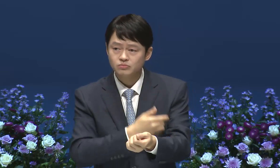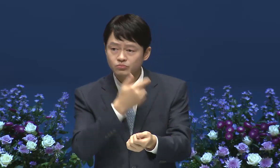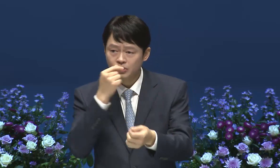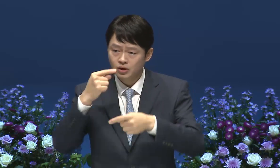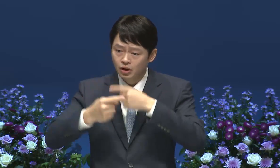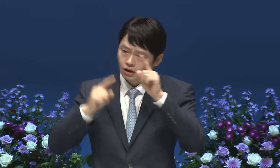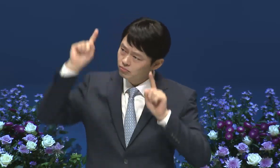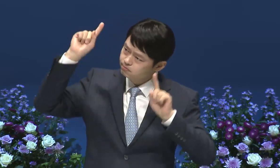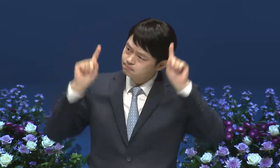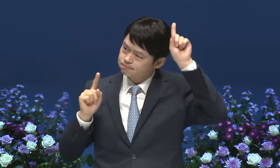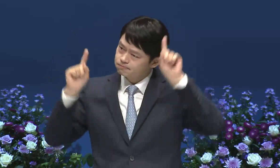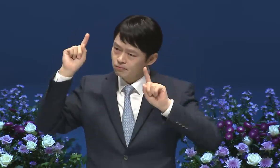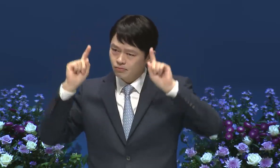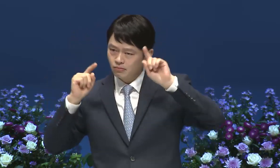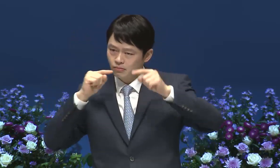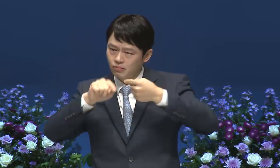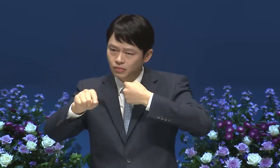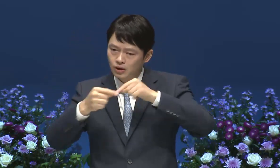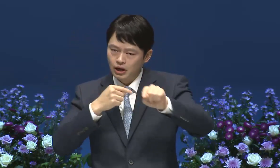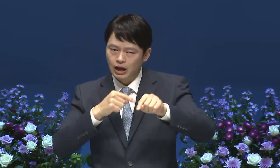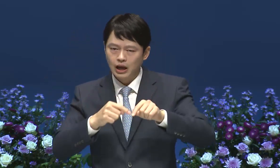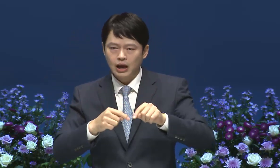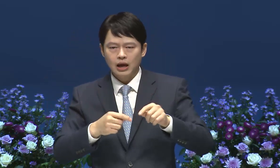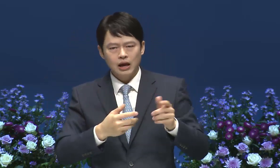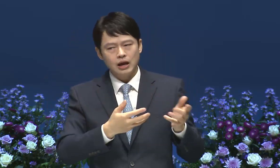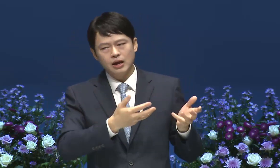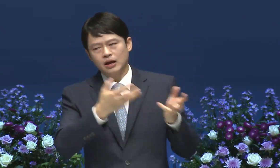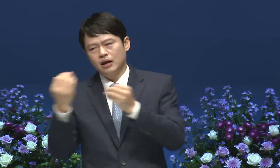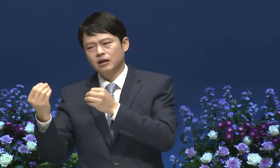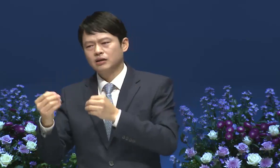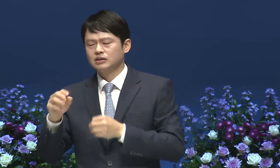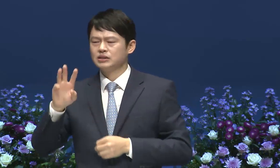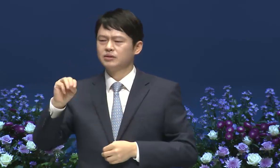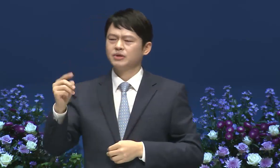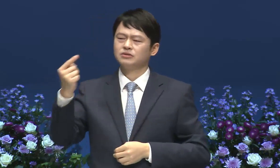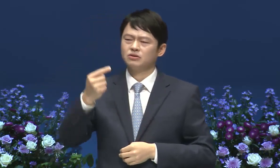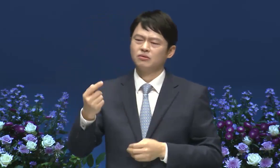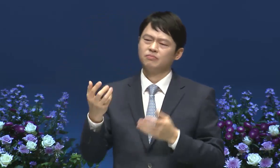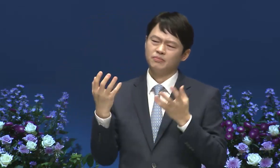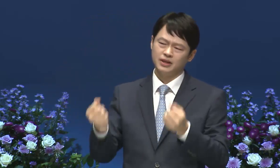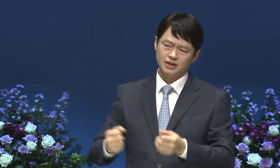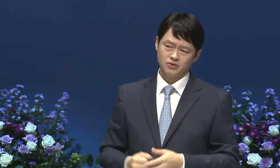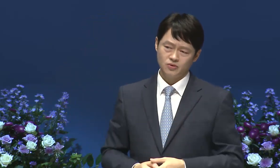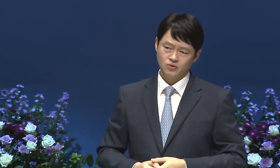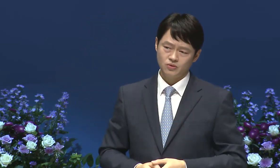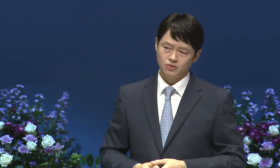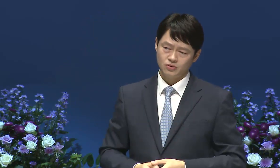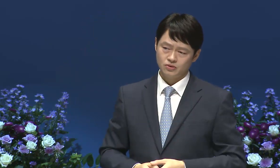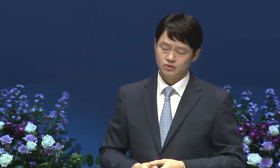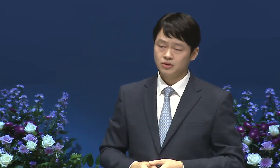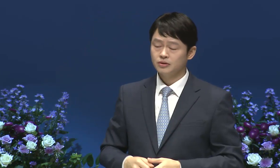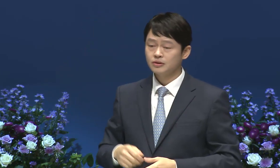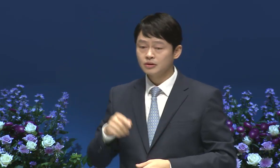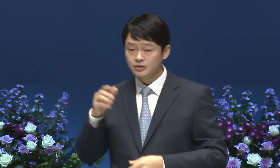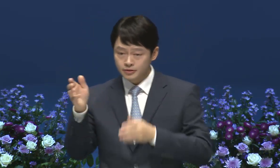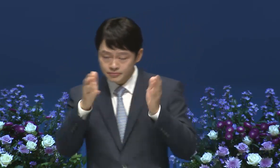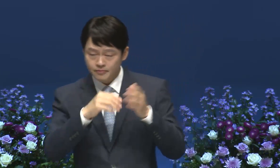초등학교 수준의 교육까지 또 받지 못해 그리고 수어를 배우지 못해 의사소통이 제대로 되지 못하는